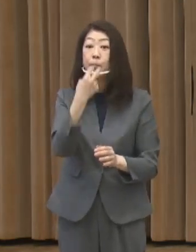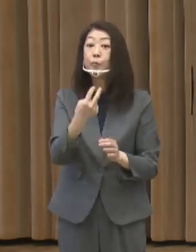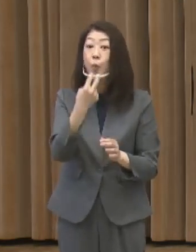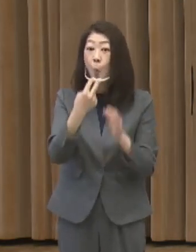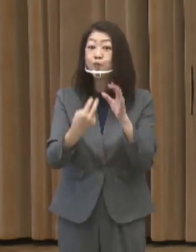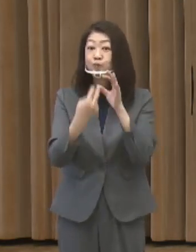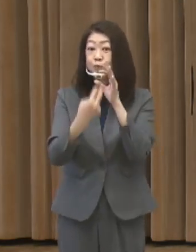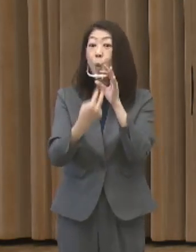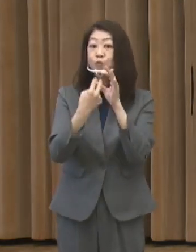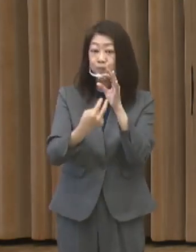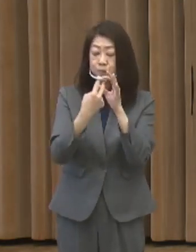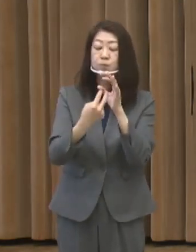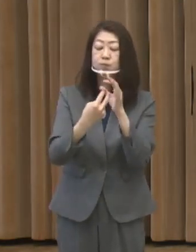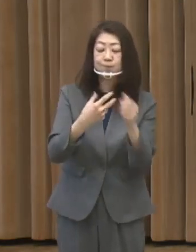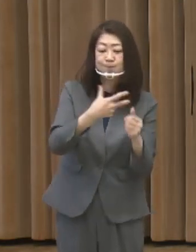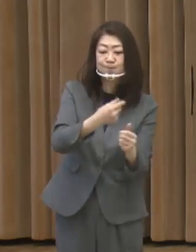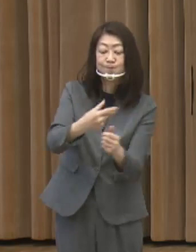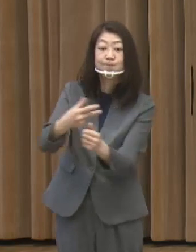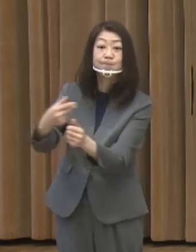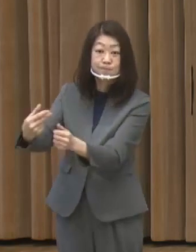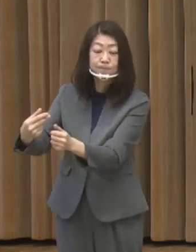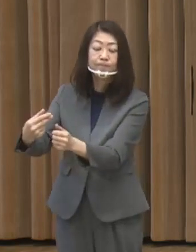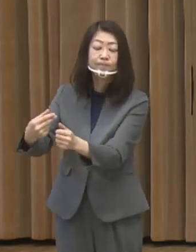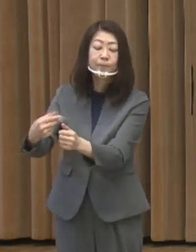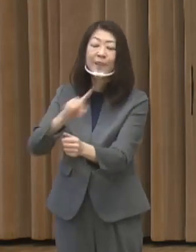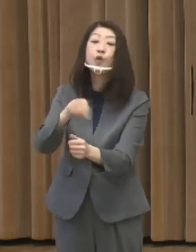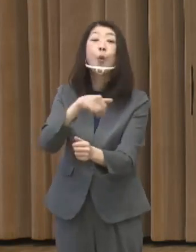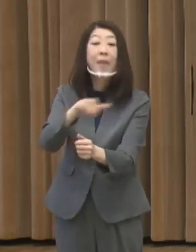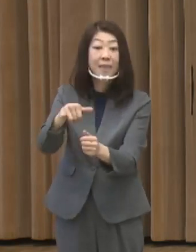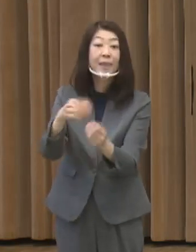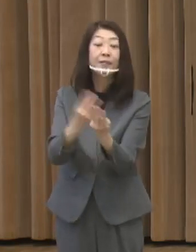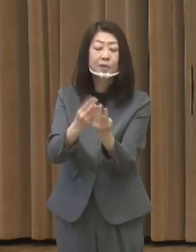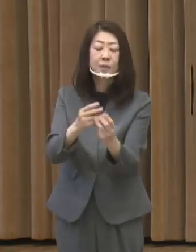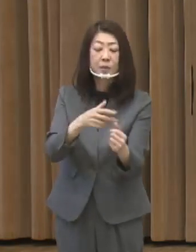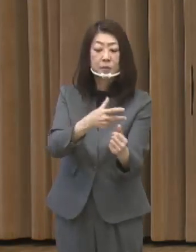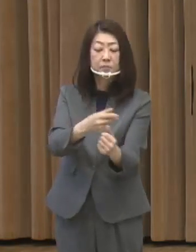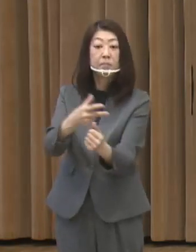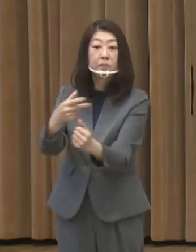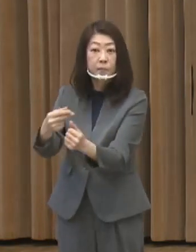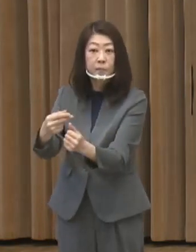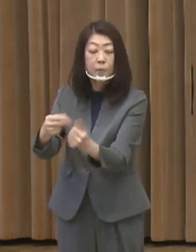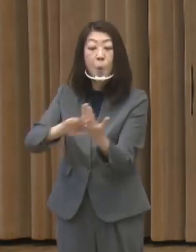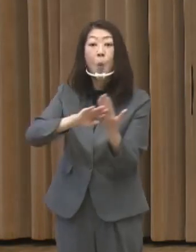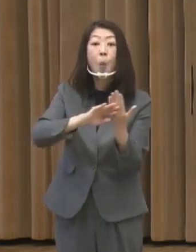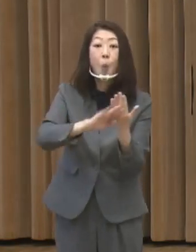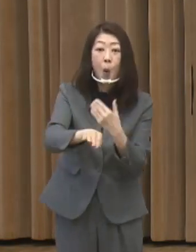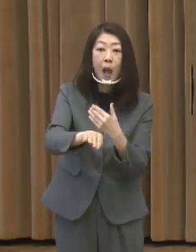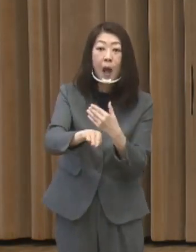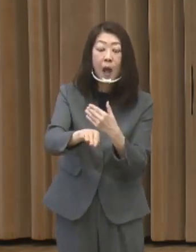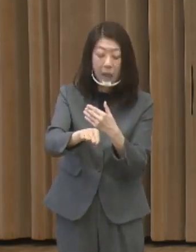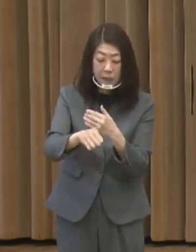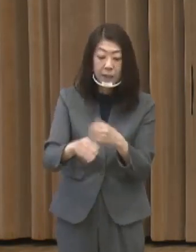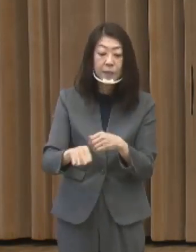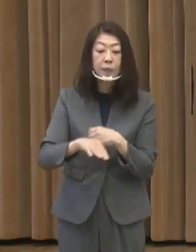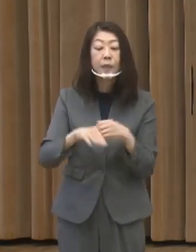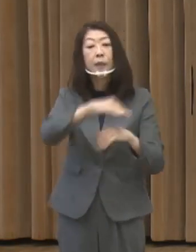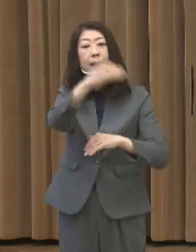ですが、32万頭にワクチン接種を行うと同時に、野生のイノシシにも豚熱